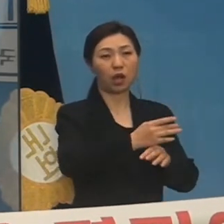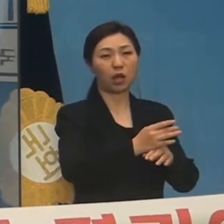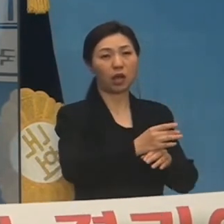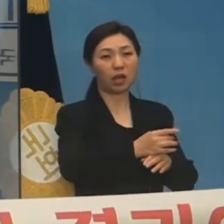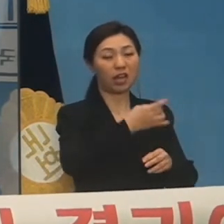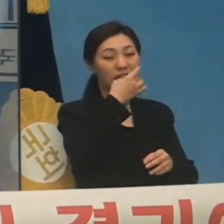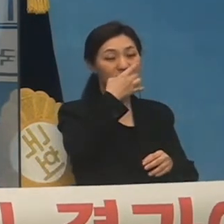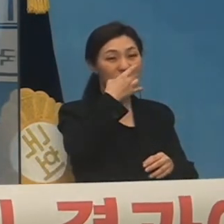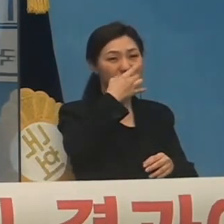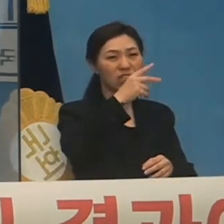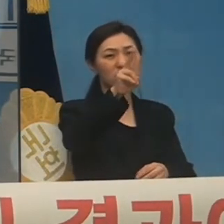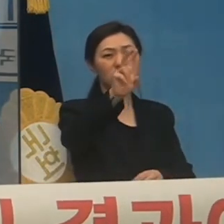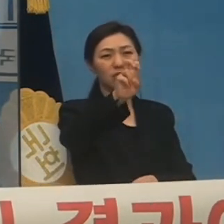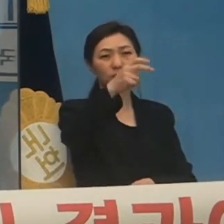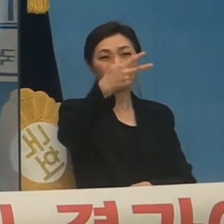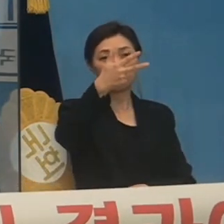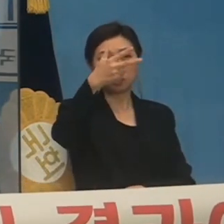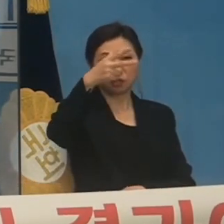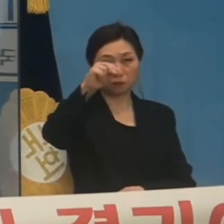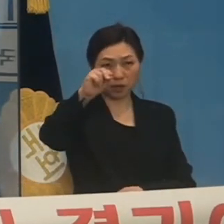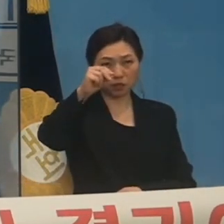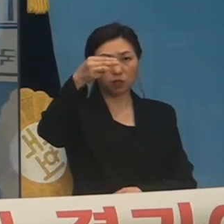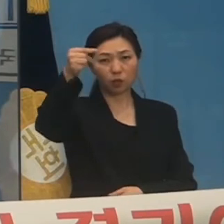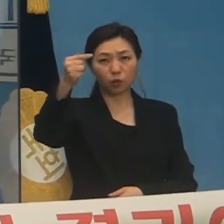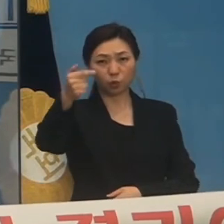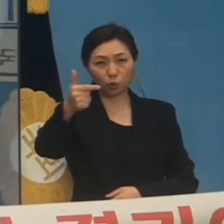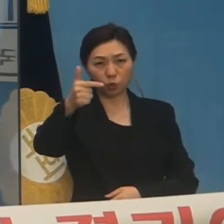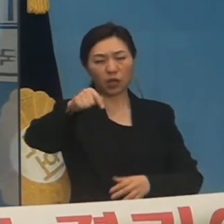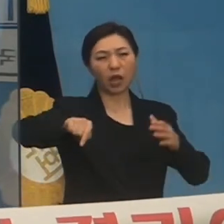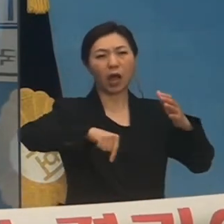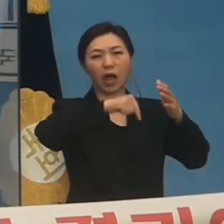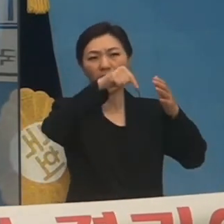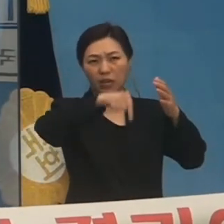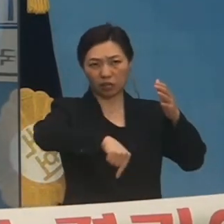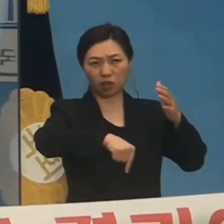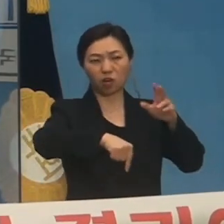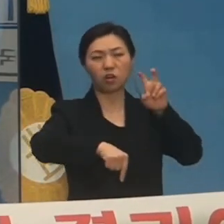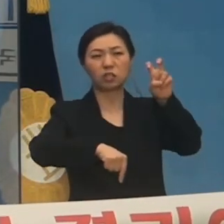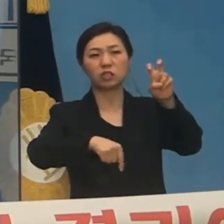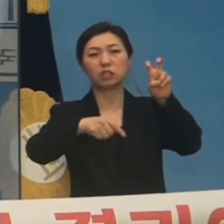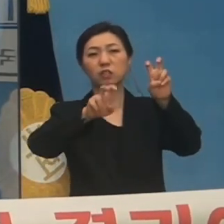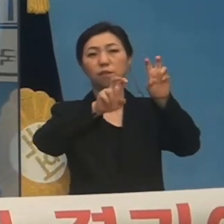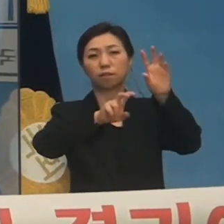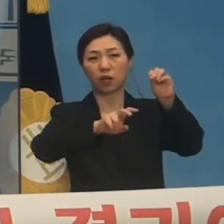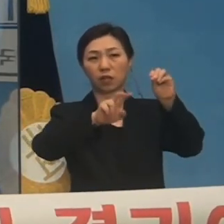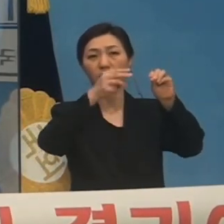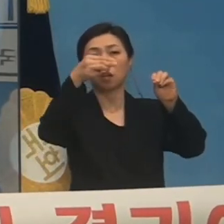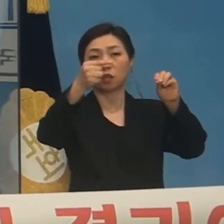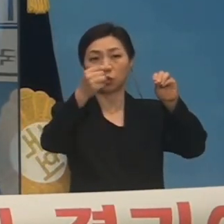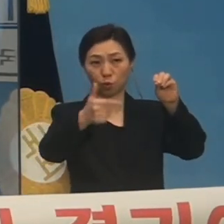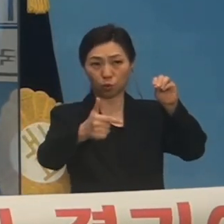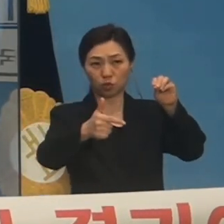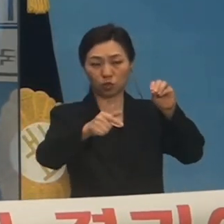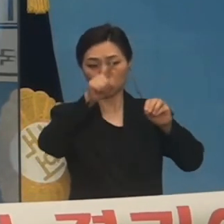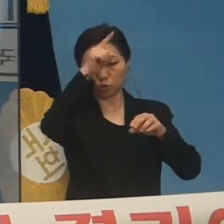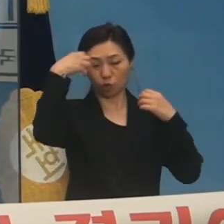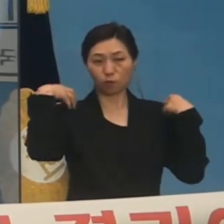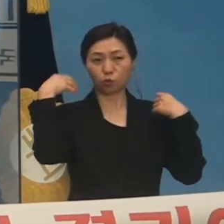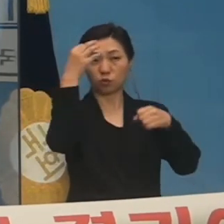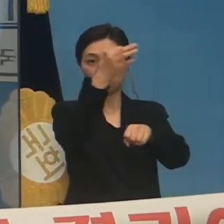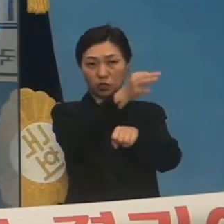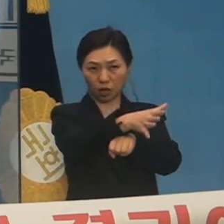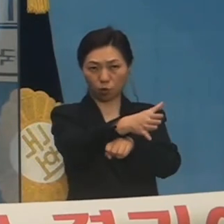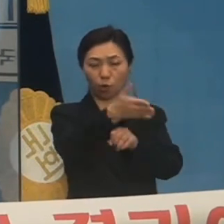27만 톤 중 20만 톤에 대해 우선적으로 시장 격리를 추진하기로 결정하고 공개